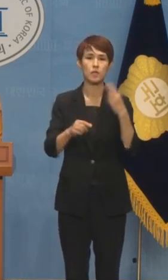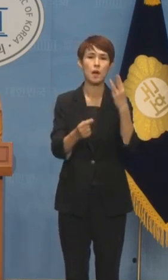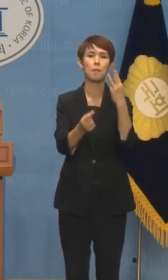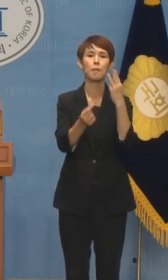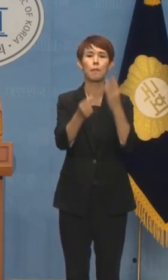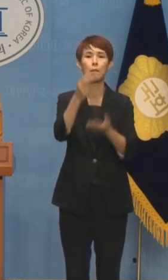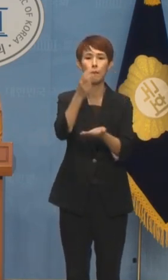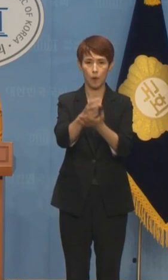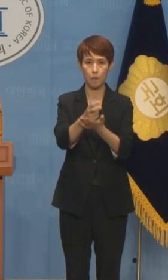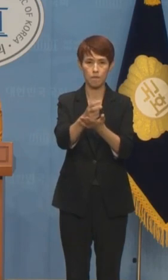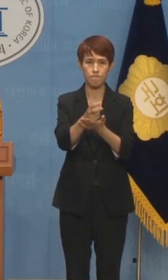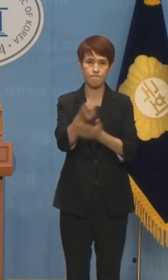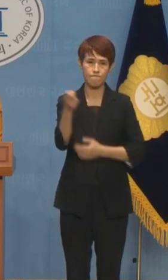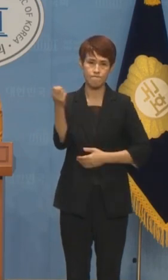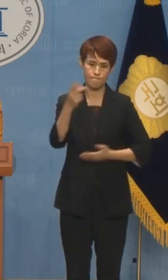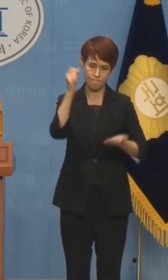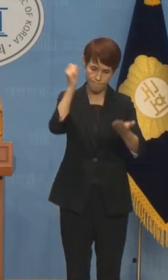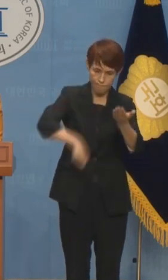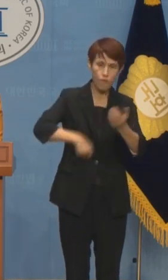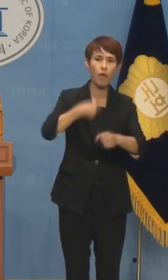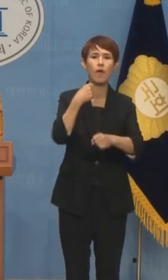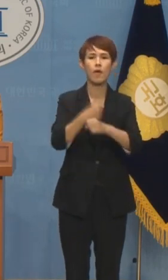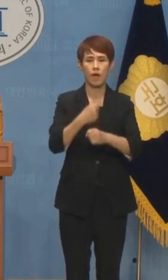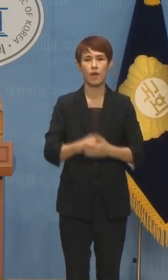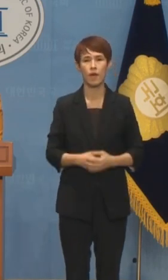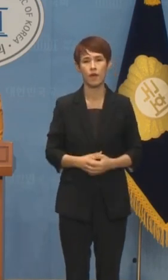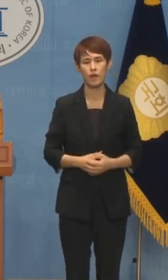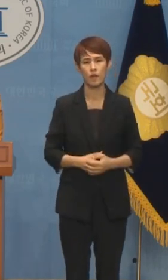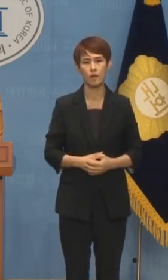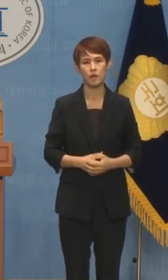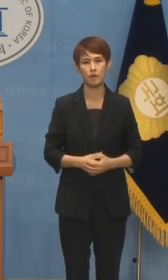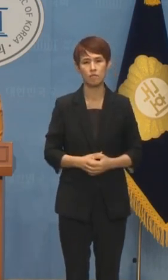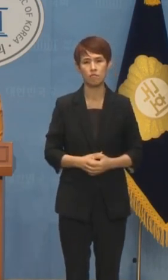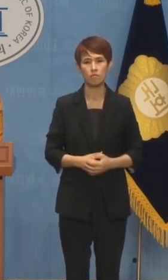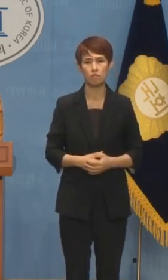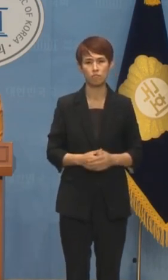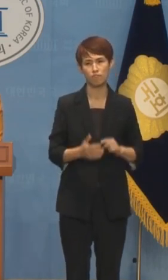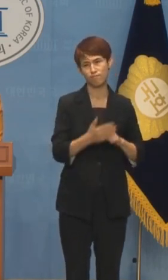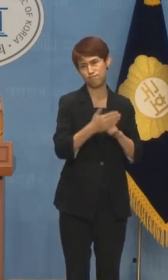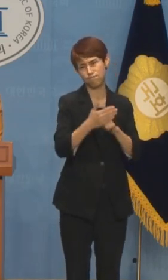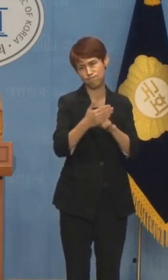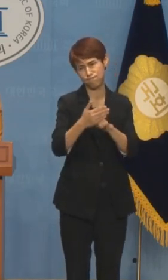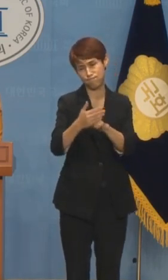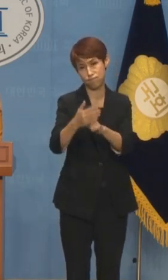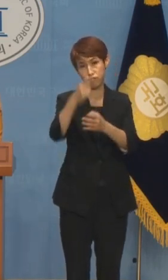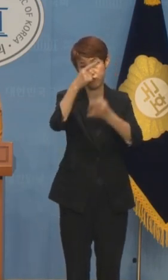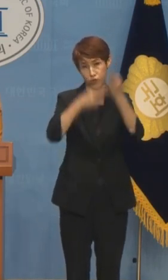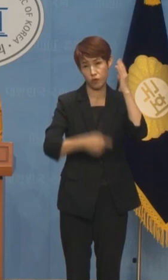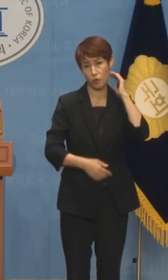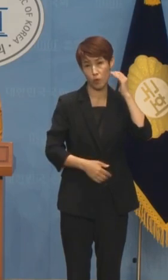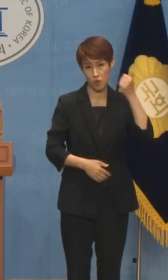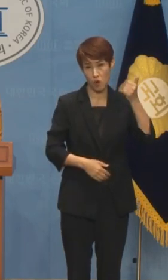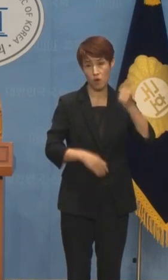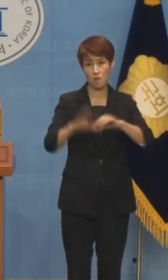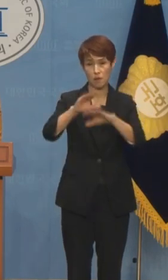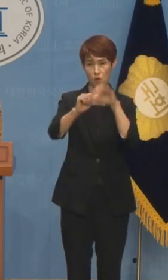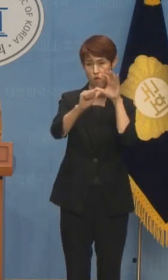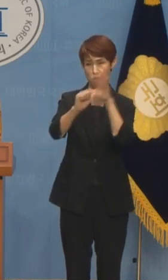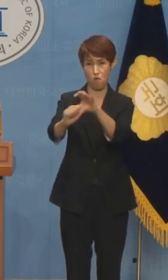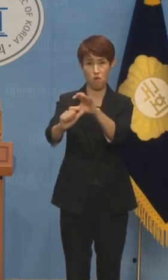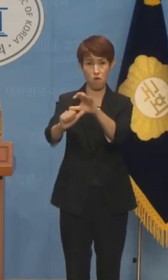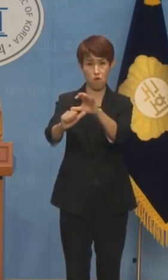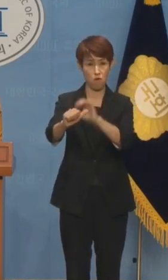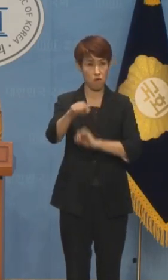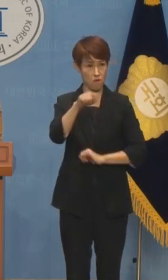반드시 재통과시킬 것입니다. 폭주 기관차 같은 윤석열 대통령의 방송 장악